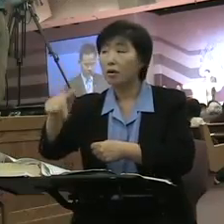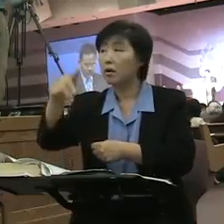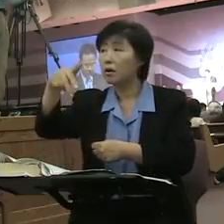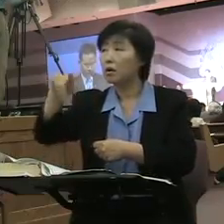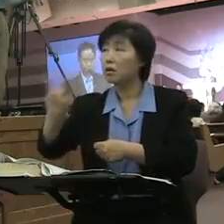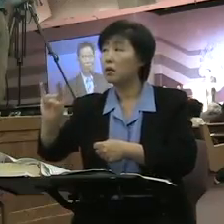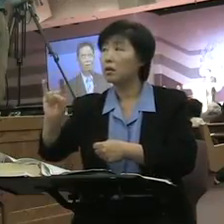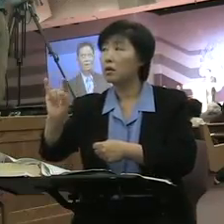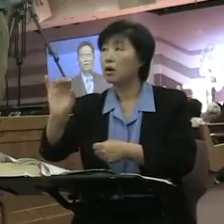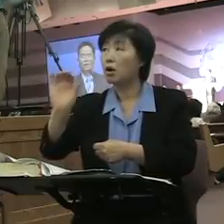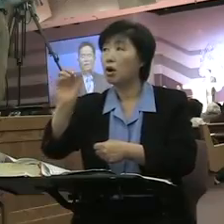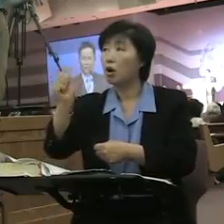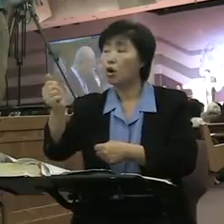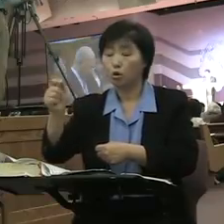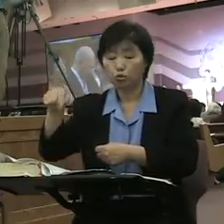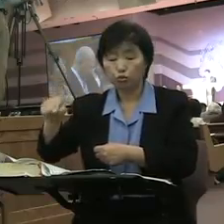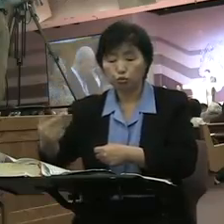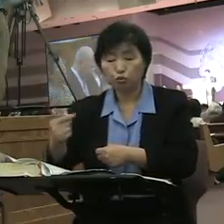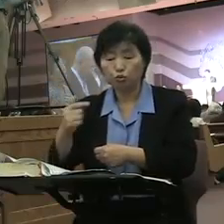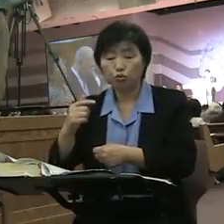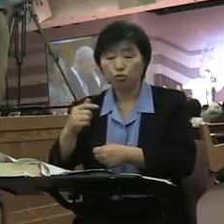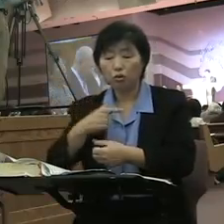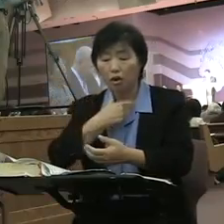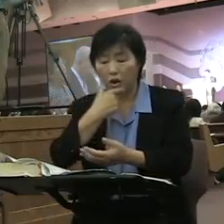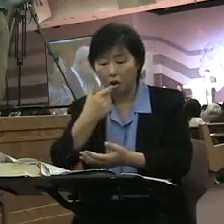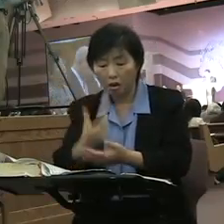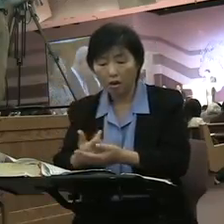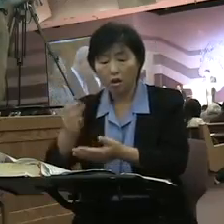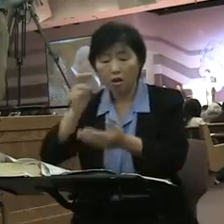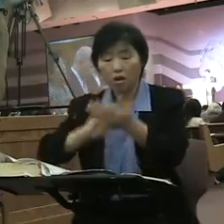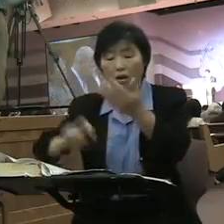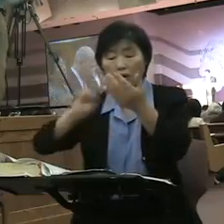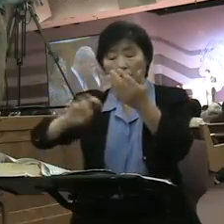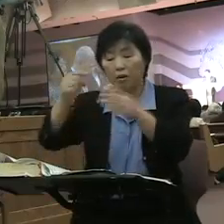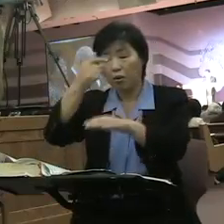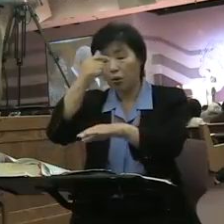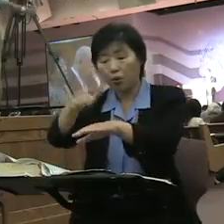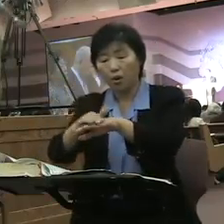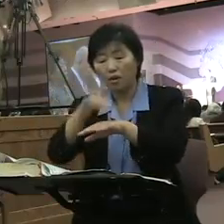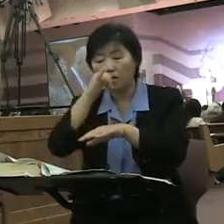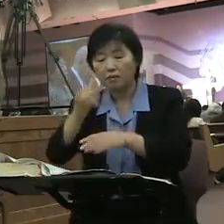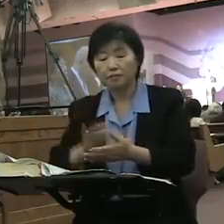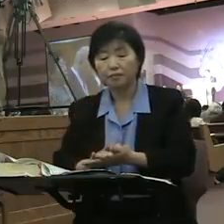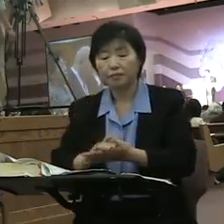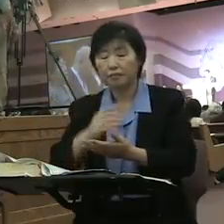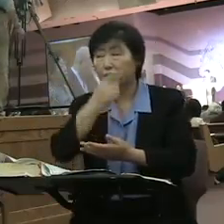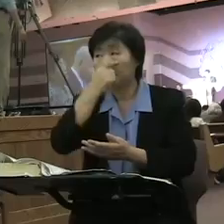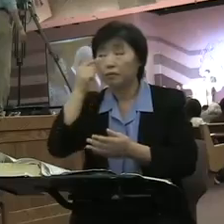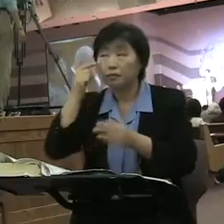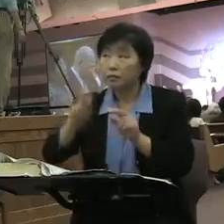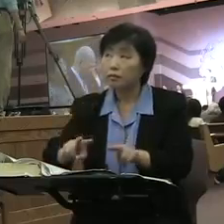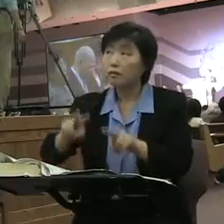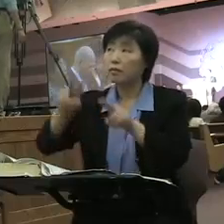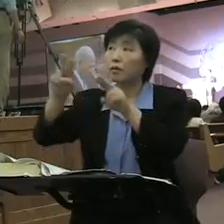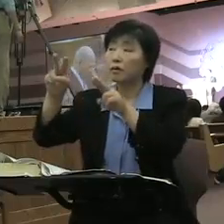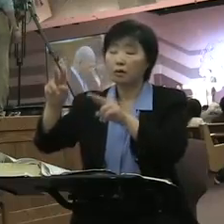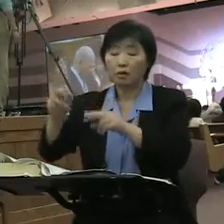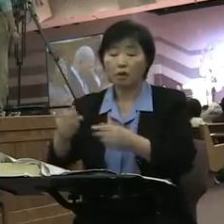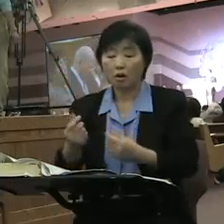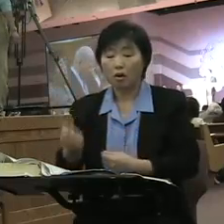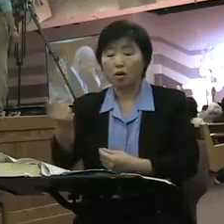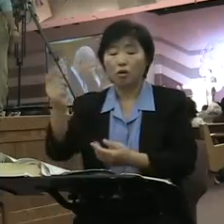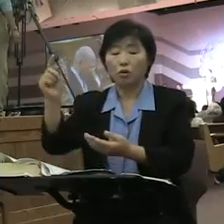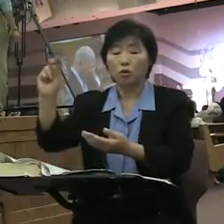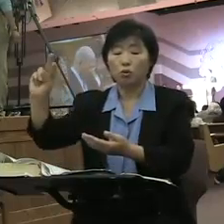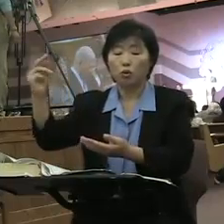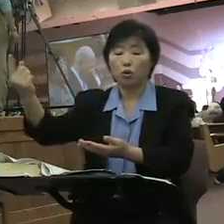위로하는 감동과 은혜의 음악회가 되는 것입니다. 눈을 들어 하늘 보라, 어서 돌아오